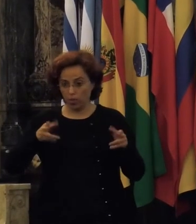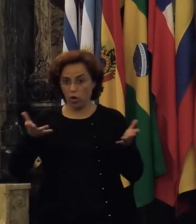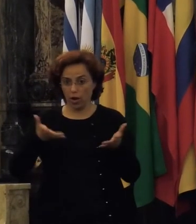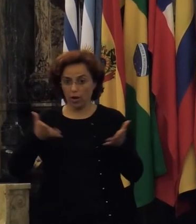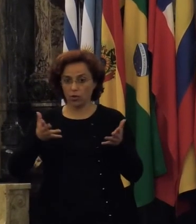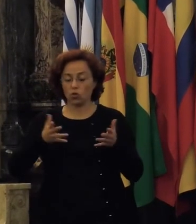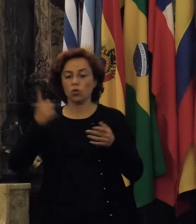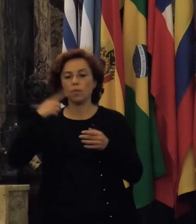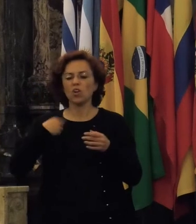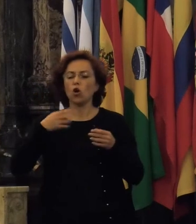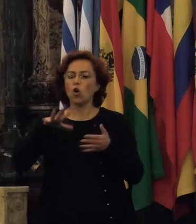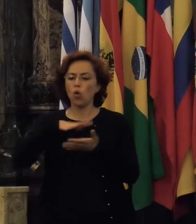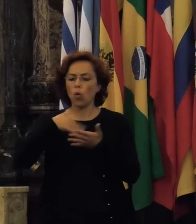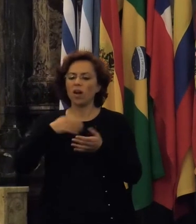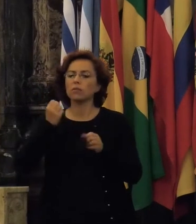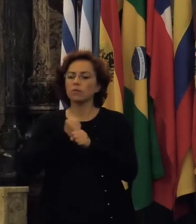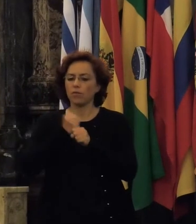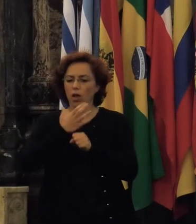nuestro lugar, releyendo,